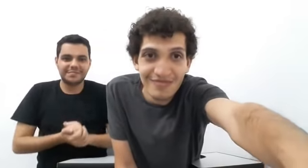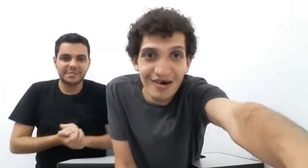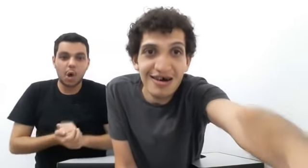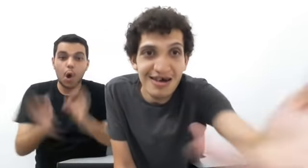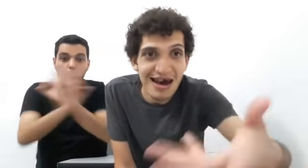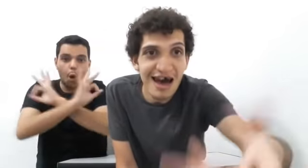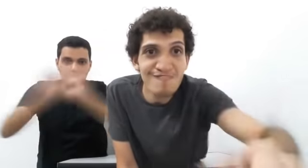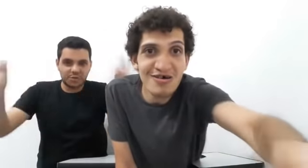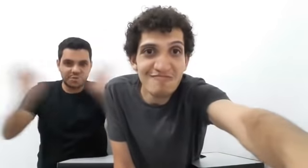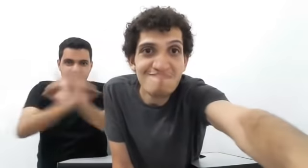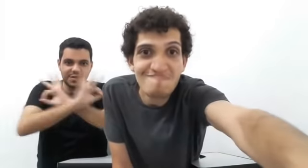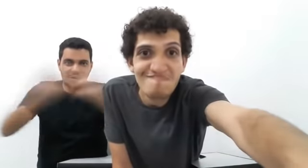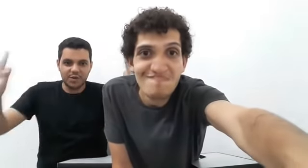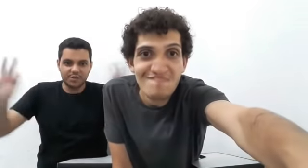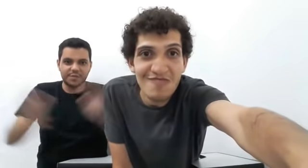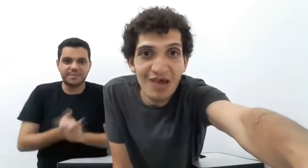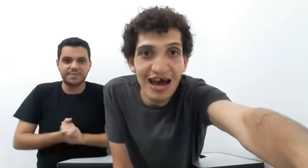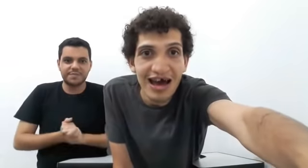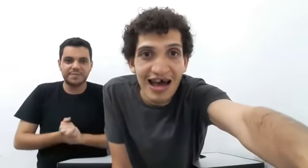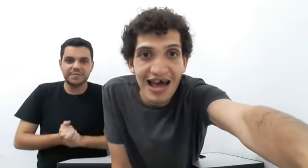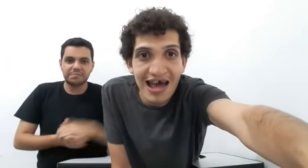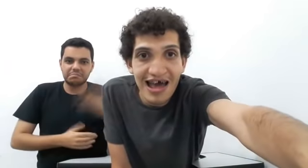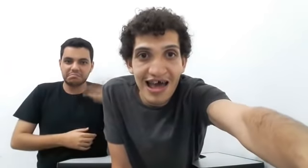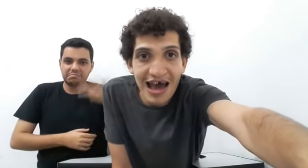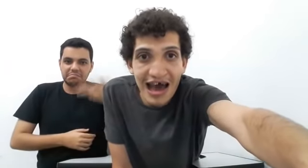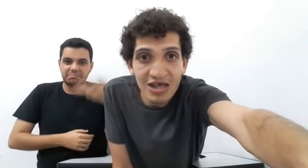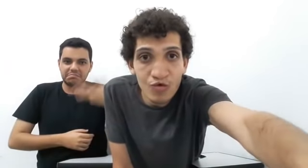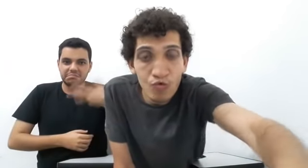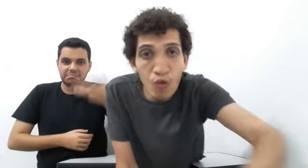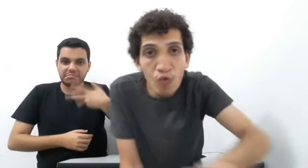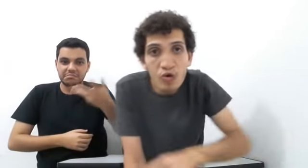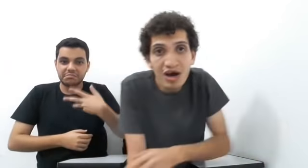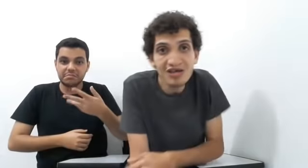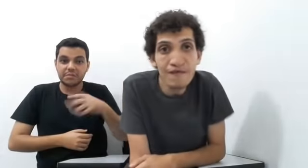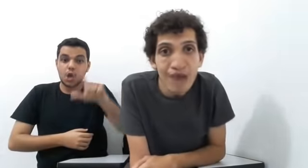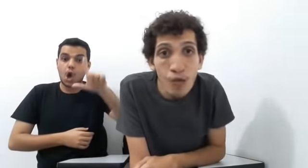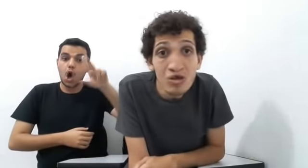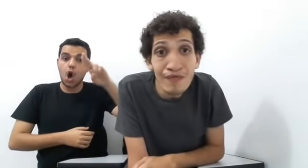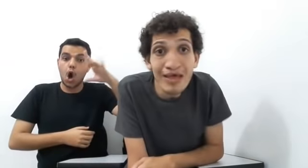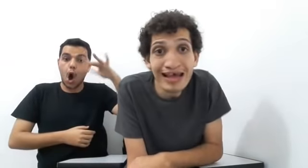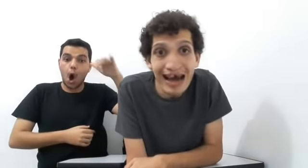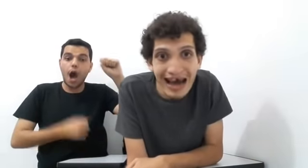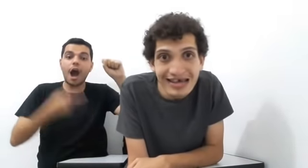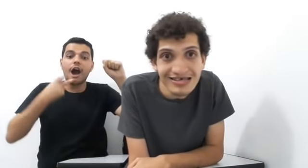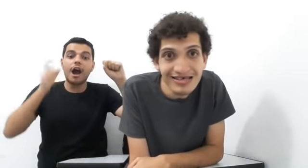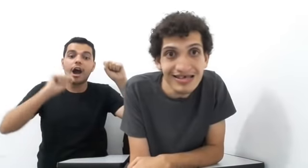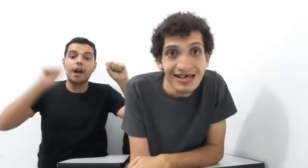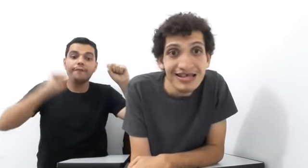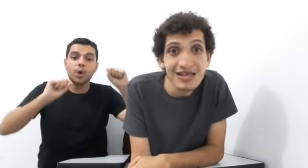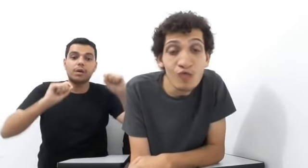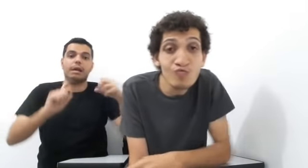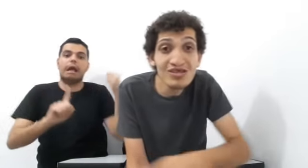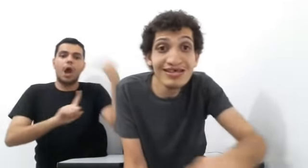Ó, rápido. Ótimo, Paloma, ótimo. Vamos lá. Aí o Lucas falou que tem AIDS em alguns